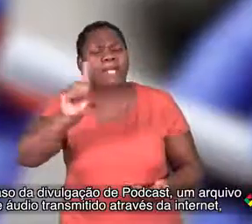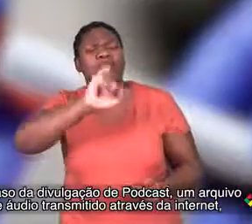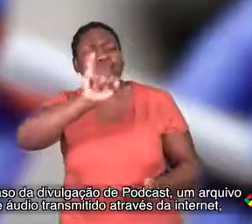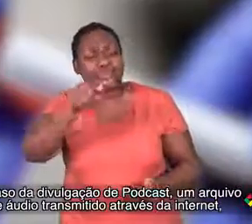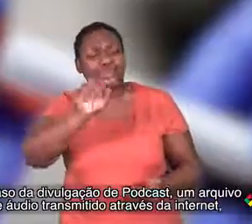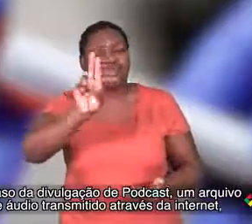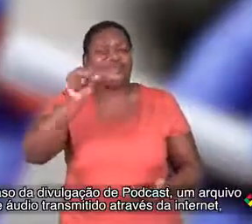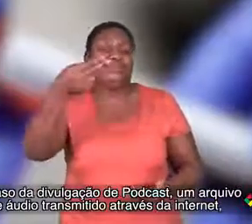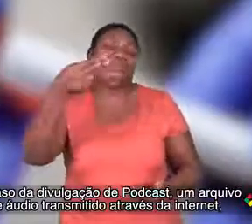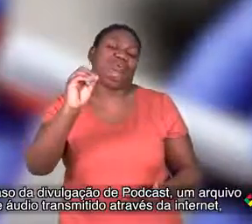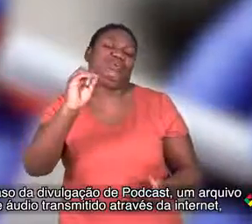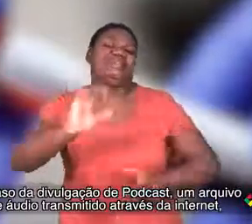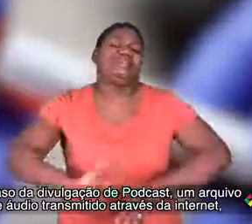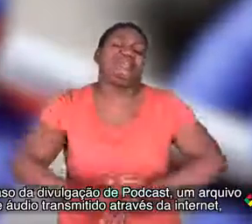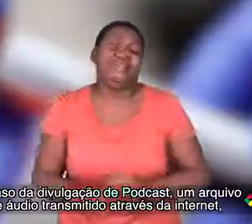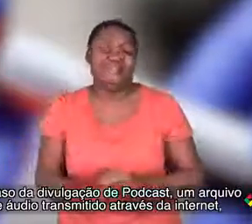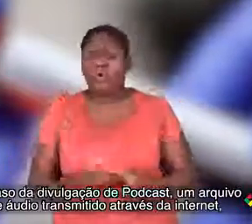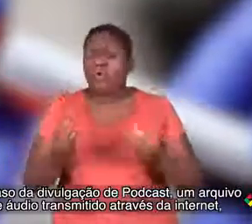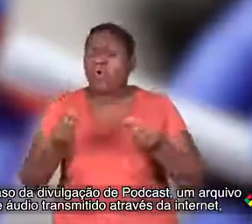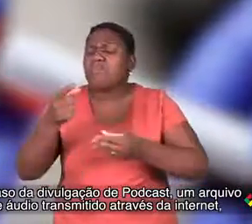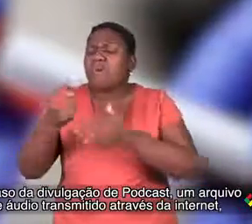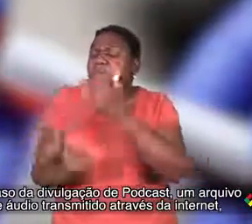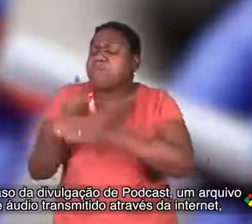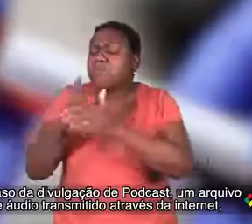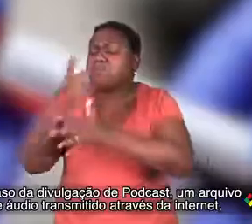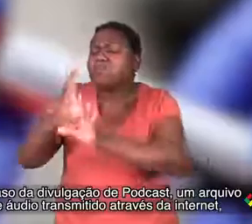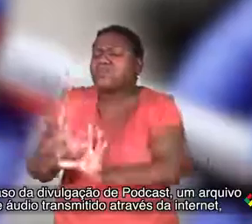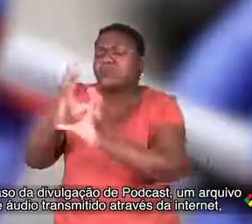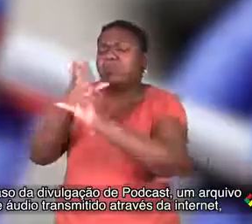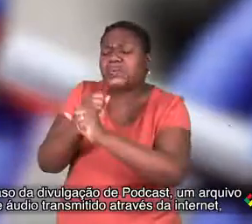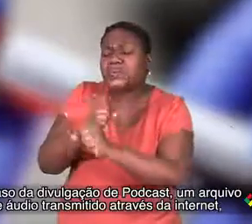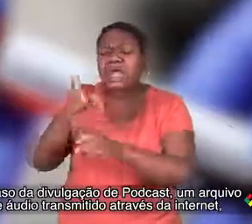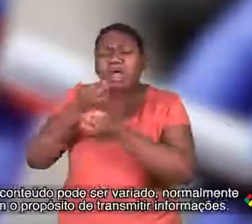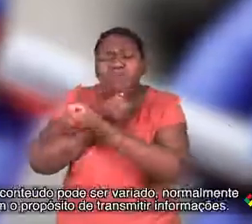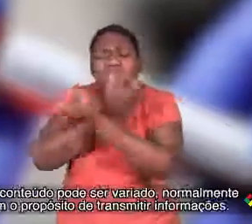do podcast, um arquivo digital de áudio transmitido através da internet, cujo